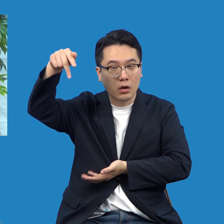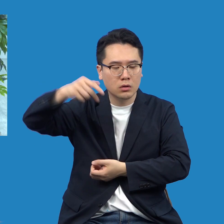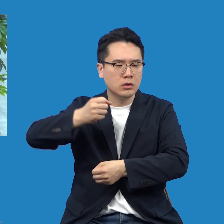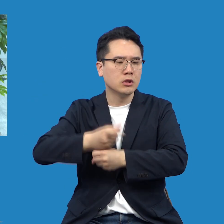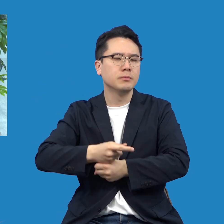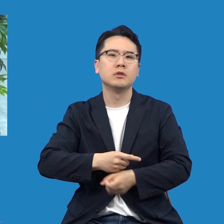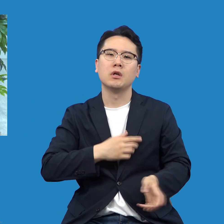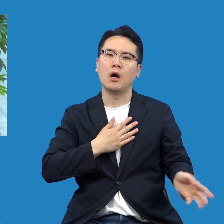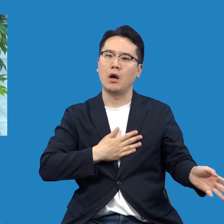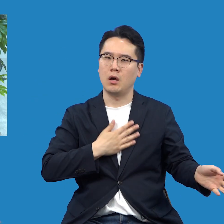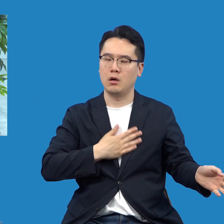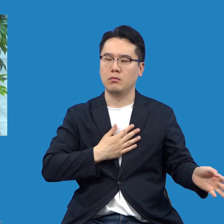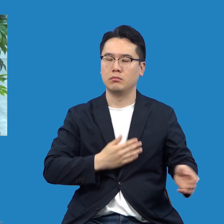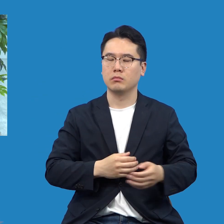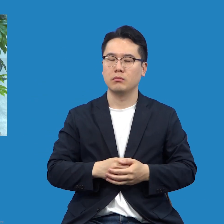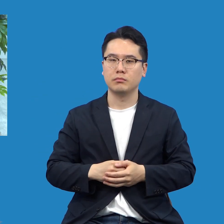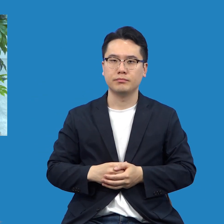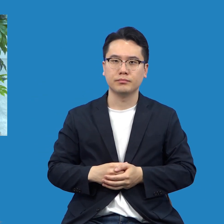있는 상황이었습니다.